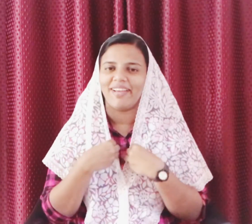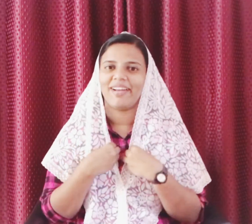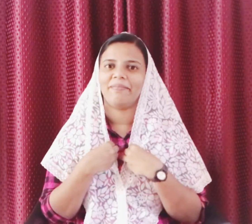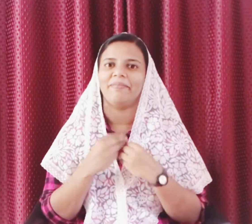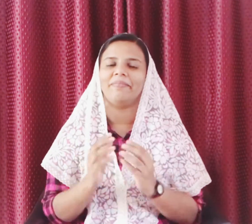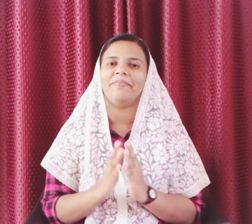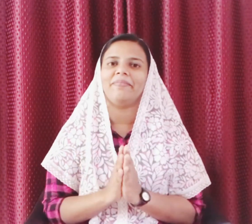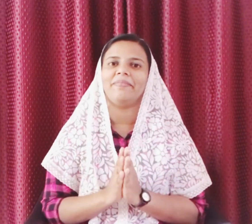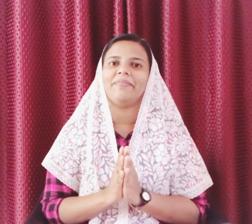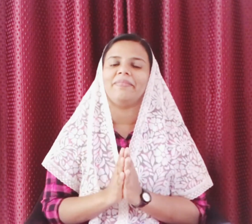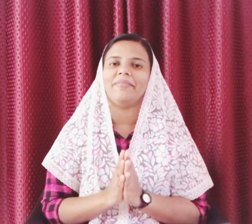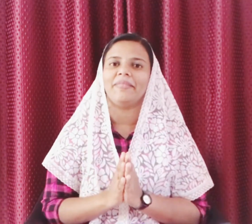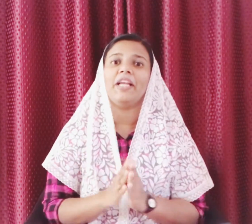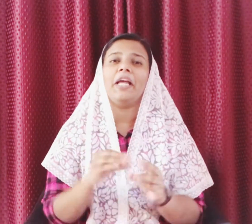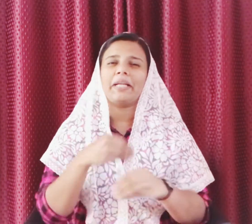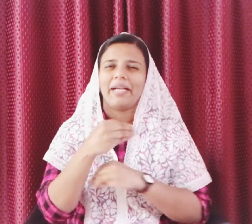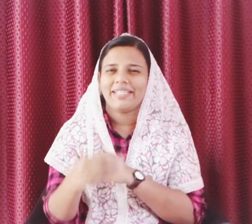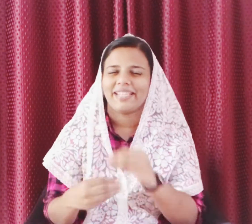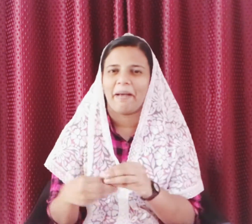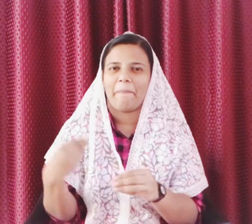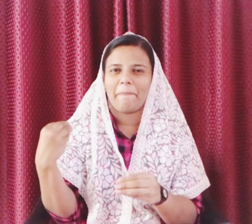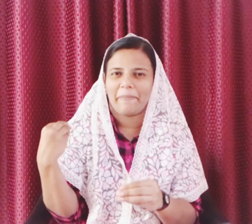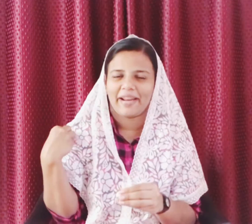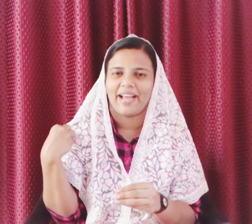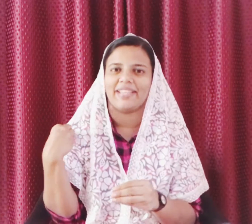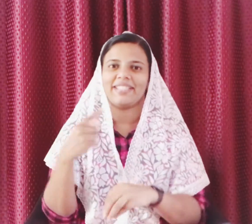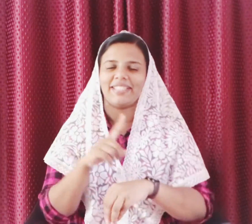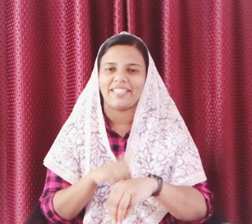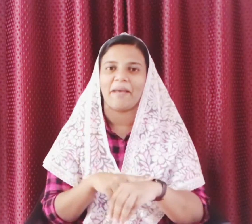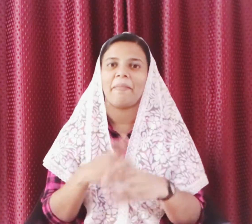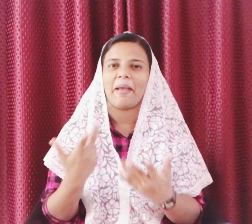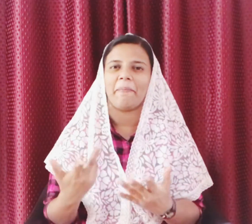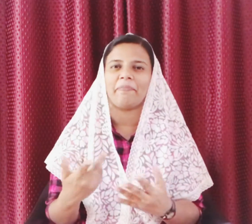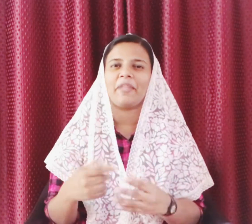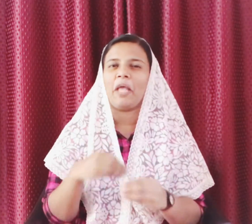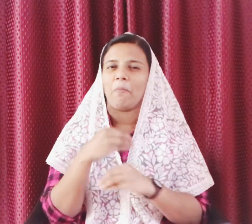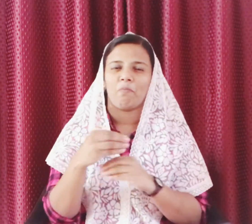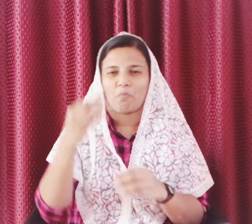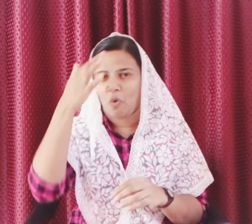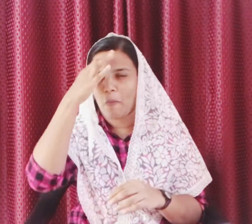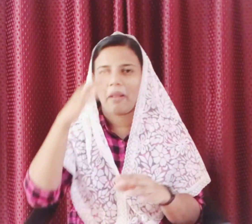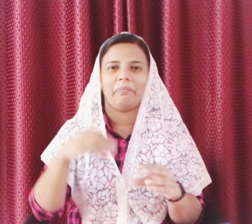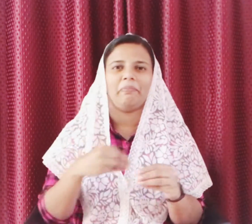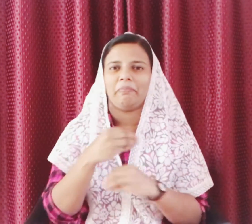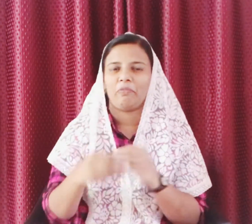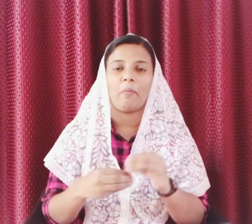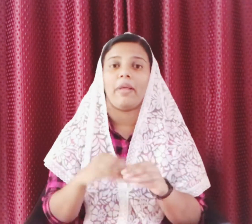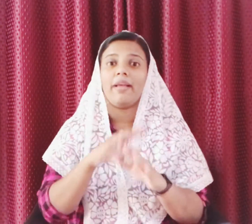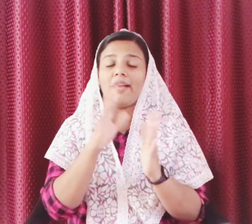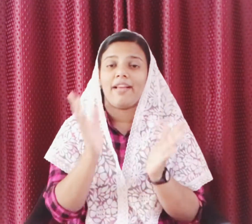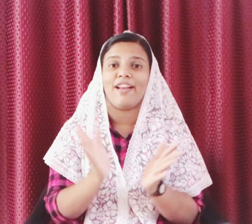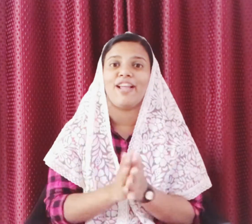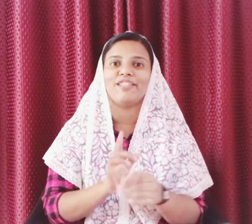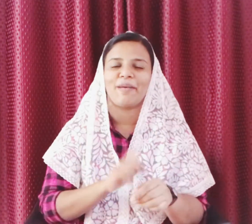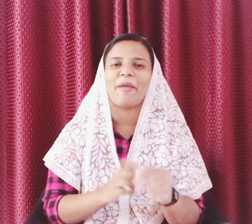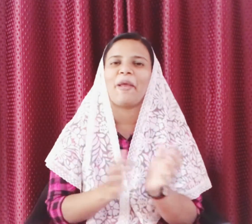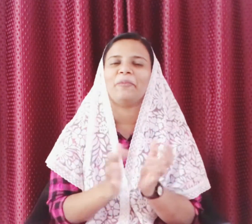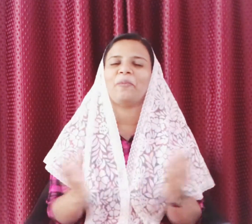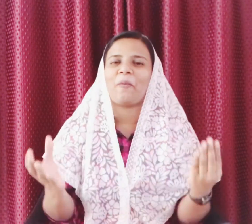അതും തൻ കൊണ്ട് തീരുകയല്ല, കഷ്ടകാലത്ത്, പ്രതിസന്ധികളുടെ സമയത്ത്, പ്രയാസങ്ങളുടെ സമയത്ത്, പ്രശ്നങ്ങളുടെ സമയത്ത് കർത്താവ് നമ്മുടെ കൂടെ